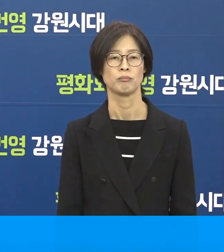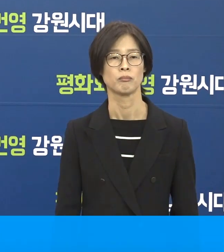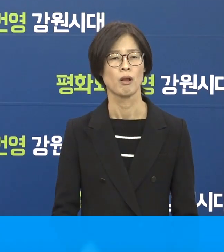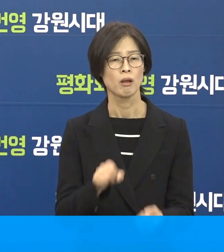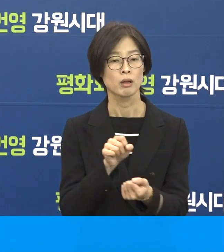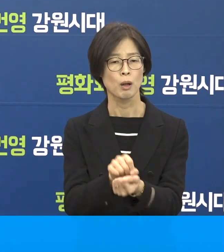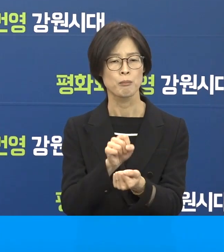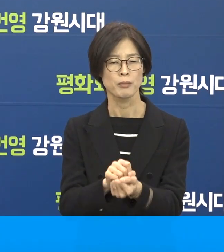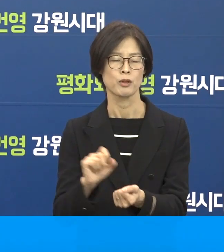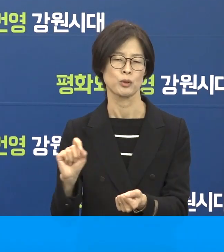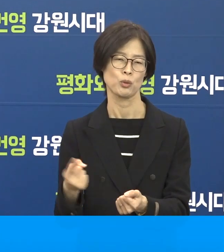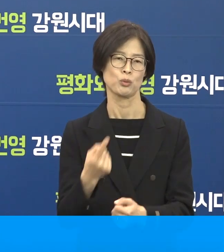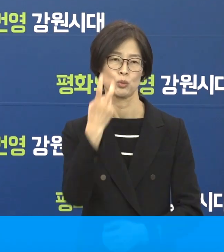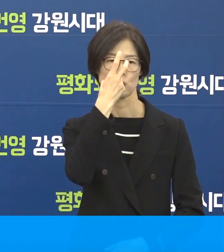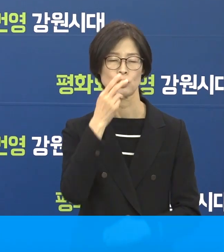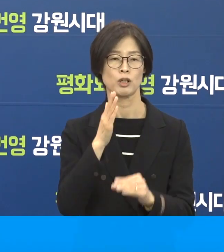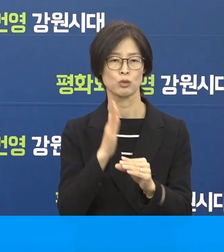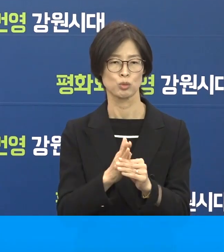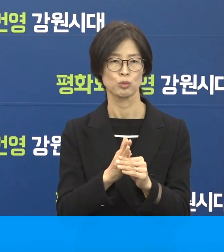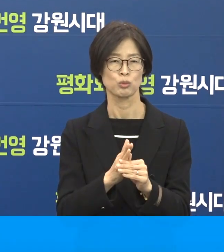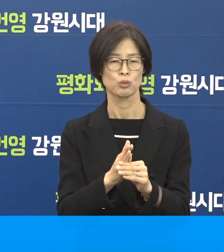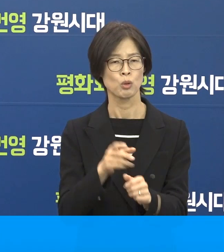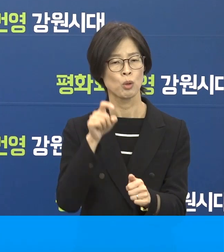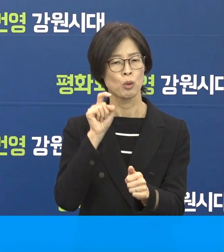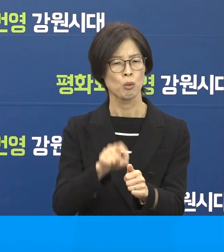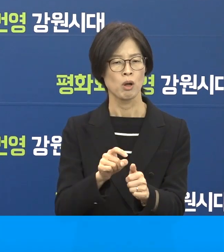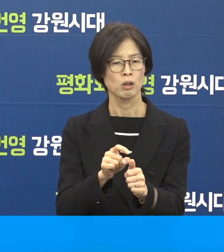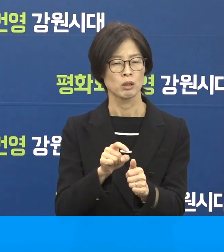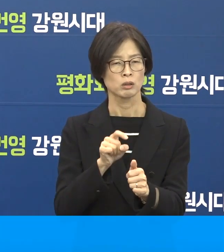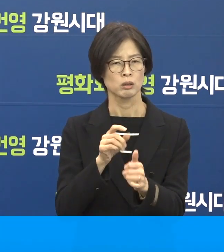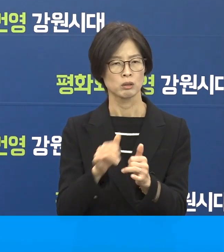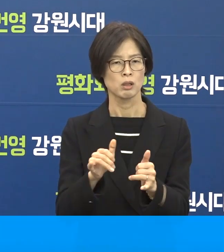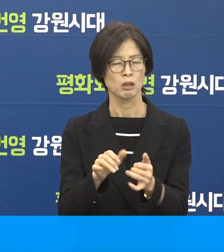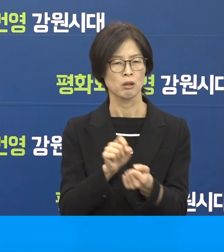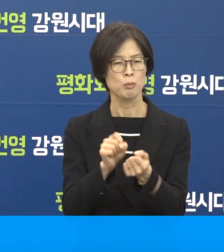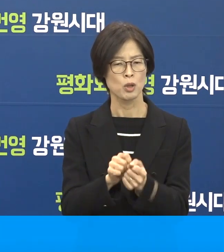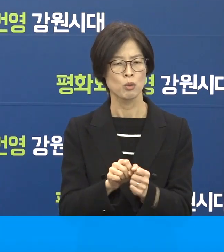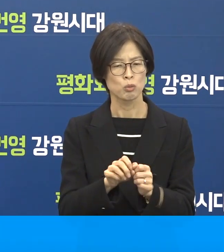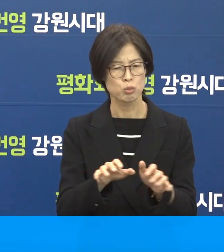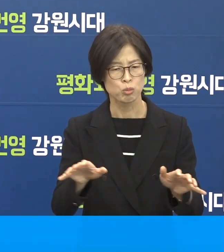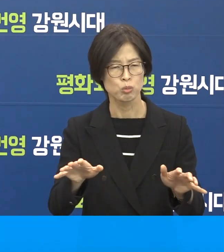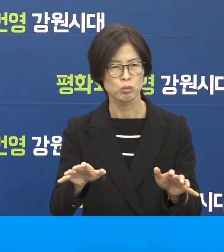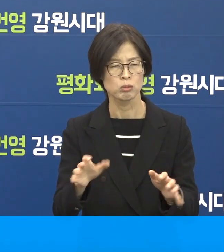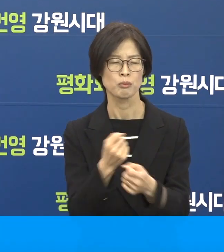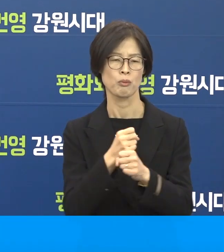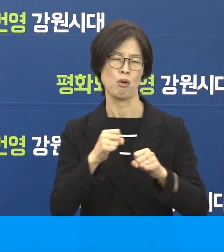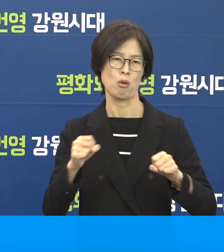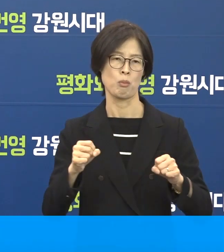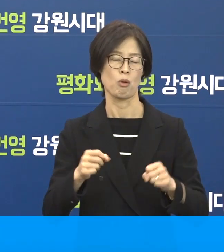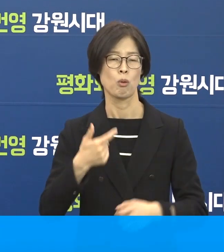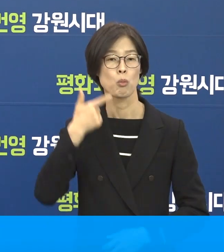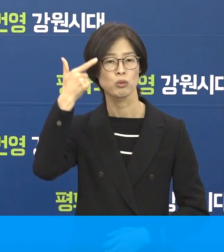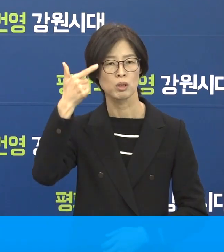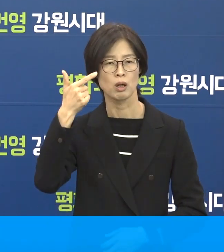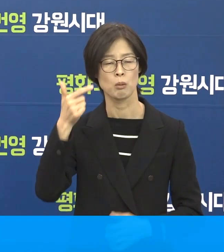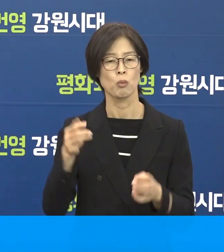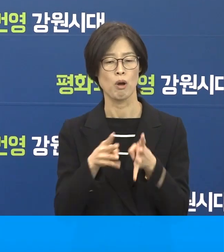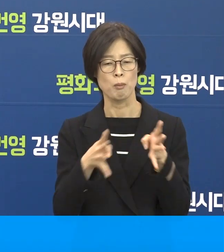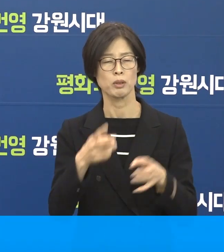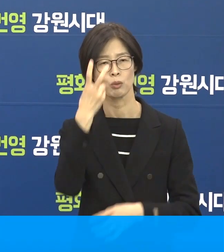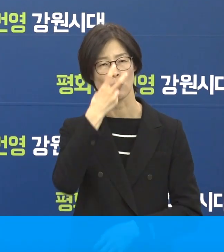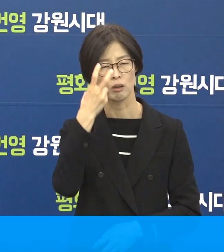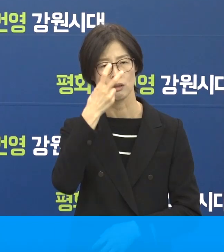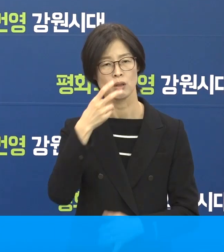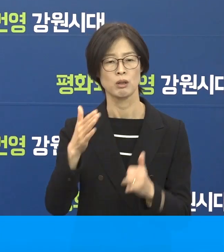감염 경로는 조사 중이며, 확진자의 전파 범위가 인근 시군까지 넓고, 목사, 아파트